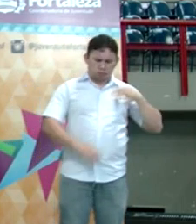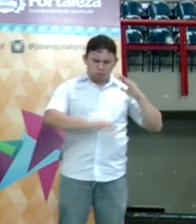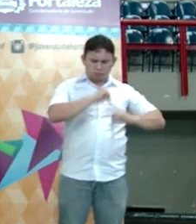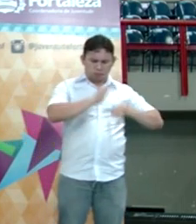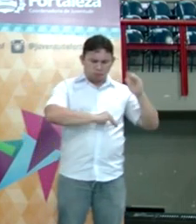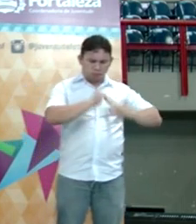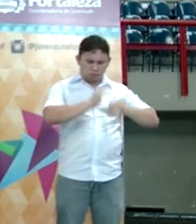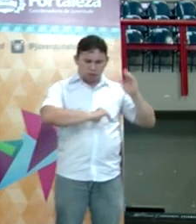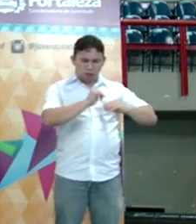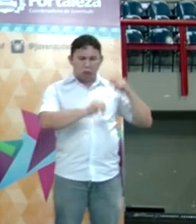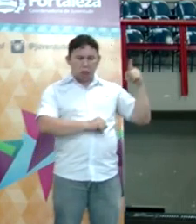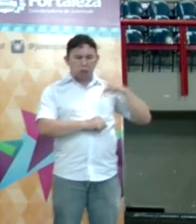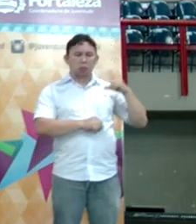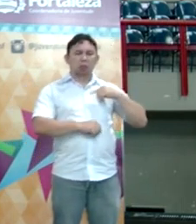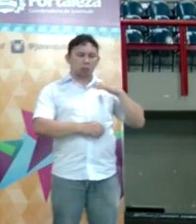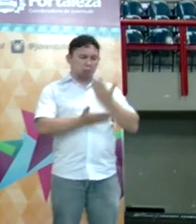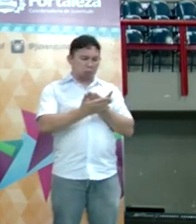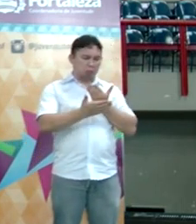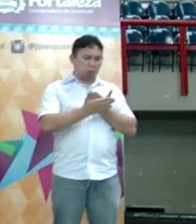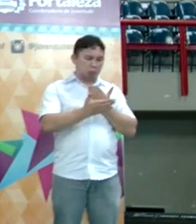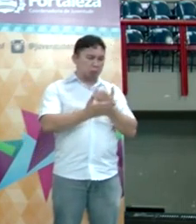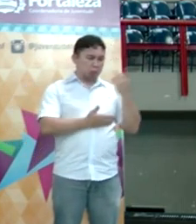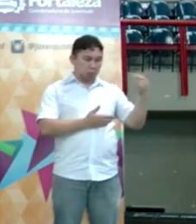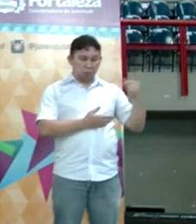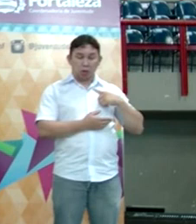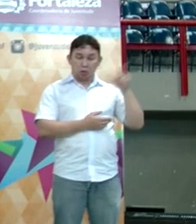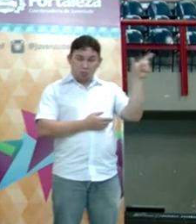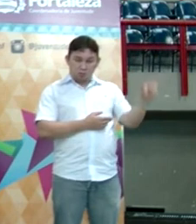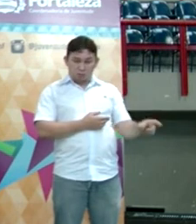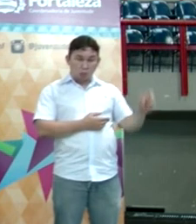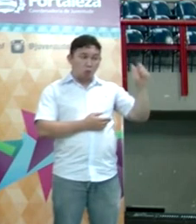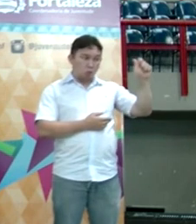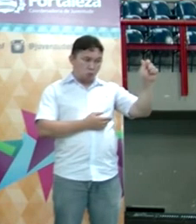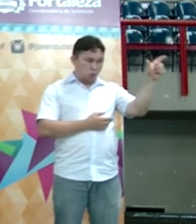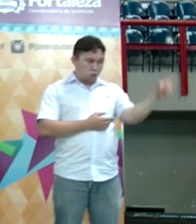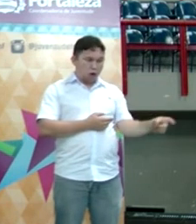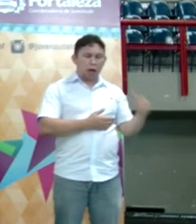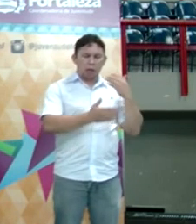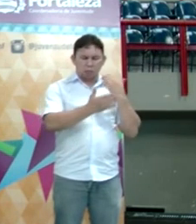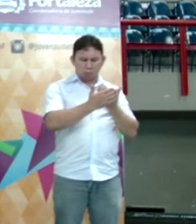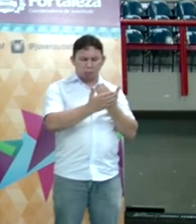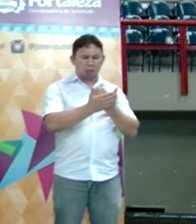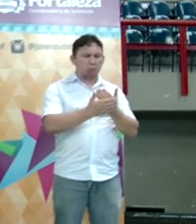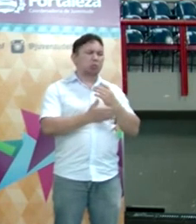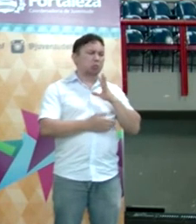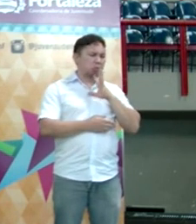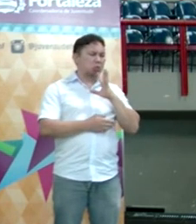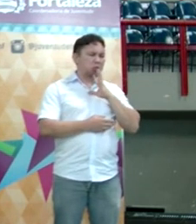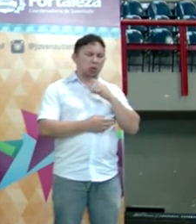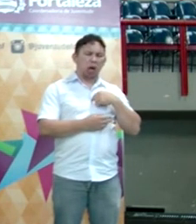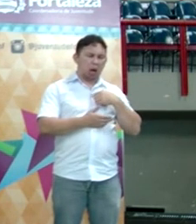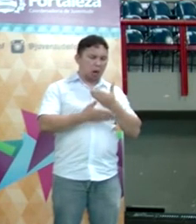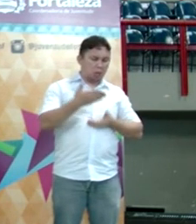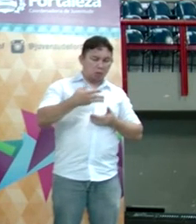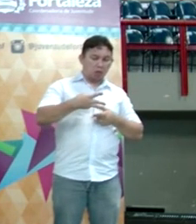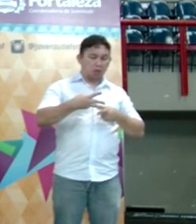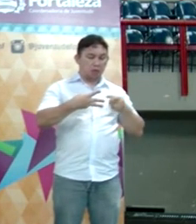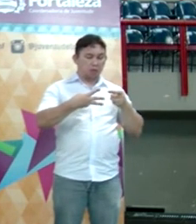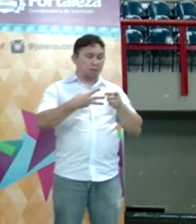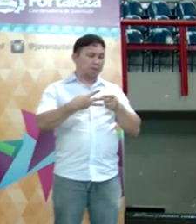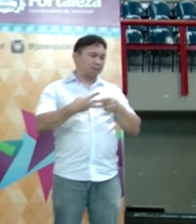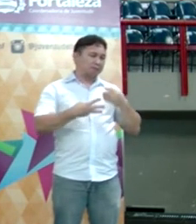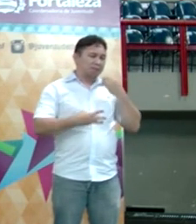preparado, marque isso aí no texto. Onde tem assim, ó, o candidato A é preparado, marque isso aí, preparado. Ele